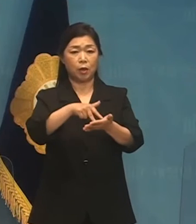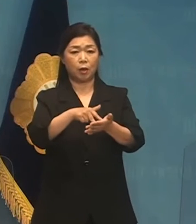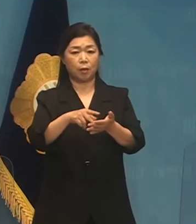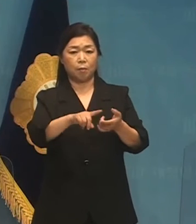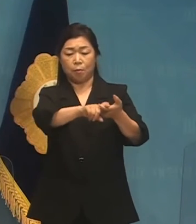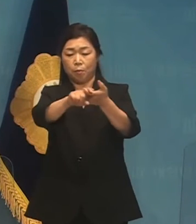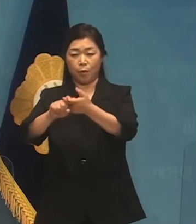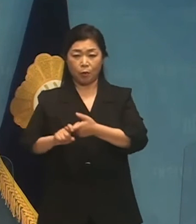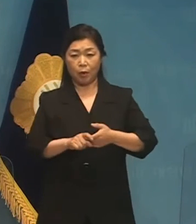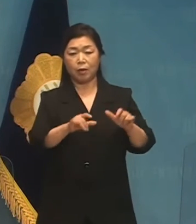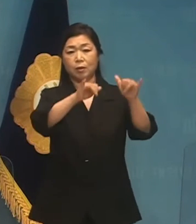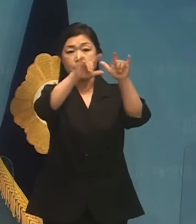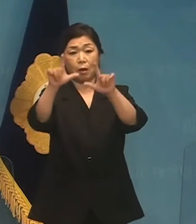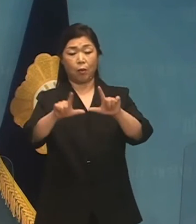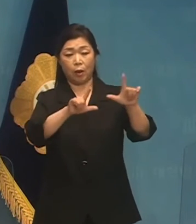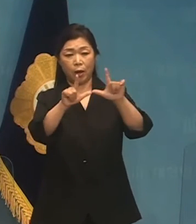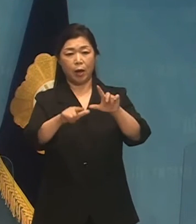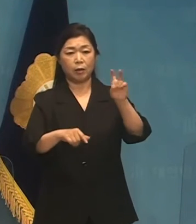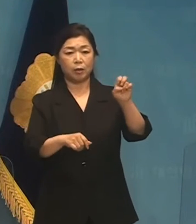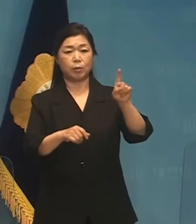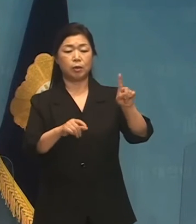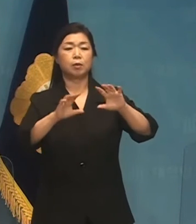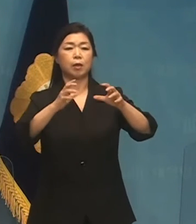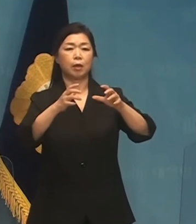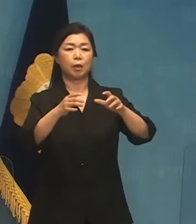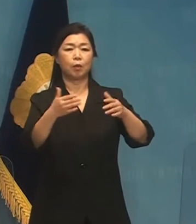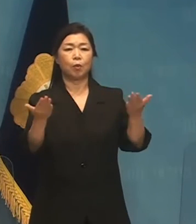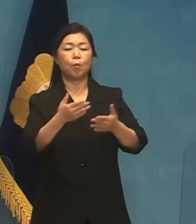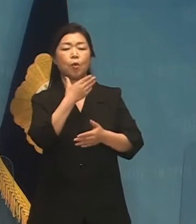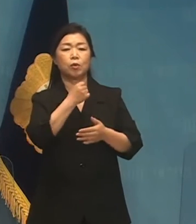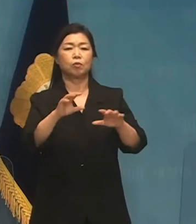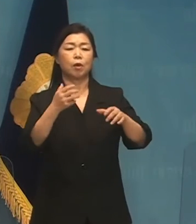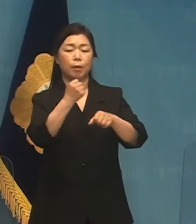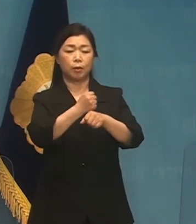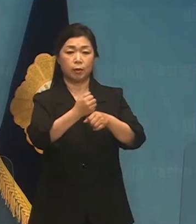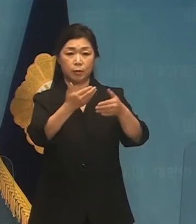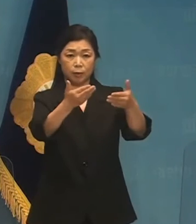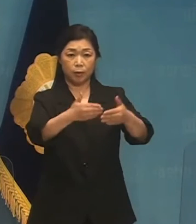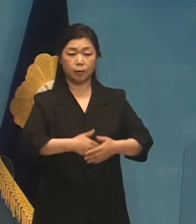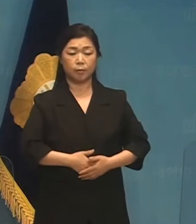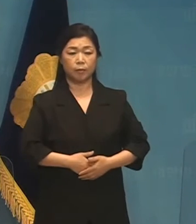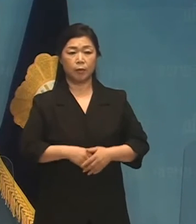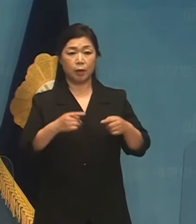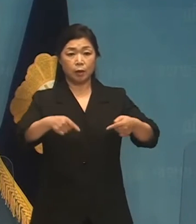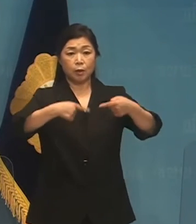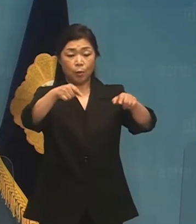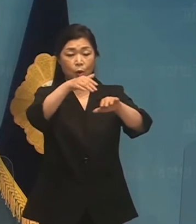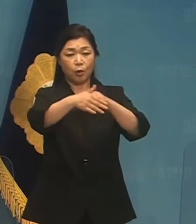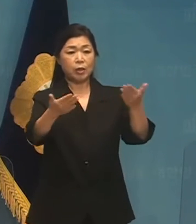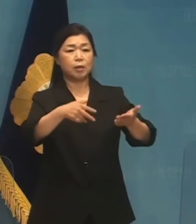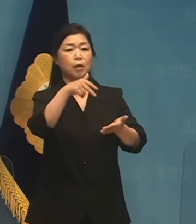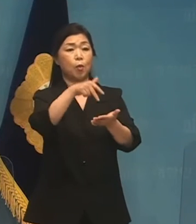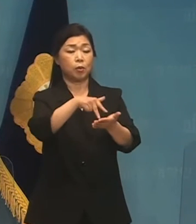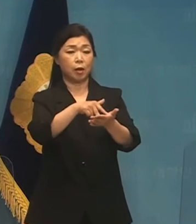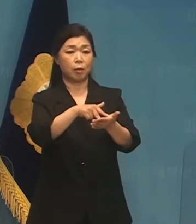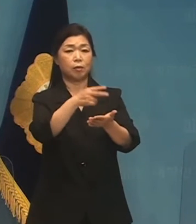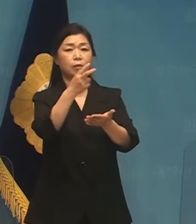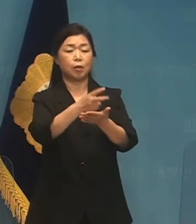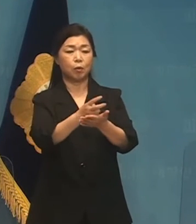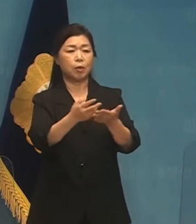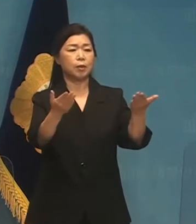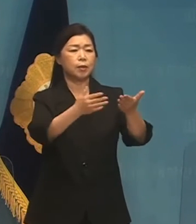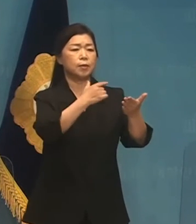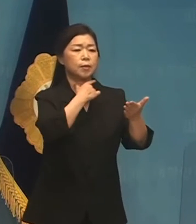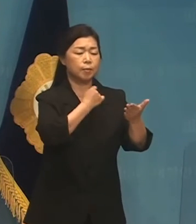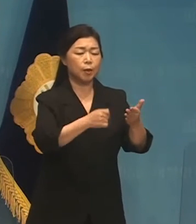현대사회, 21세기 노동복지국가로 나가겠습니다. 참여형 일자리 보장제는